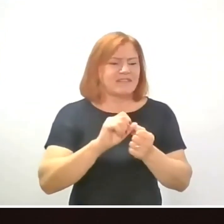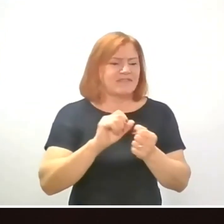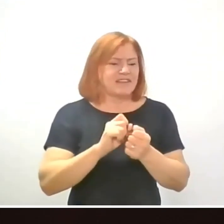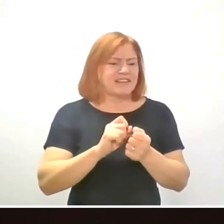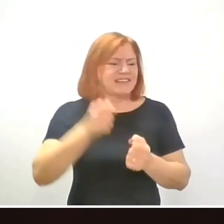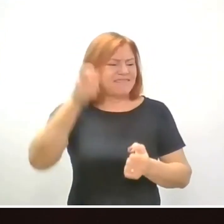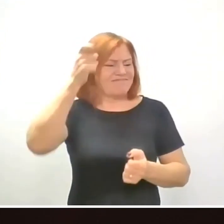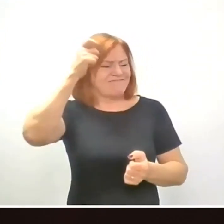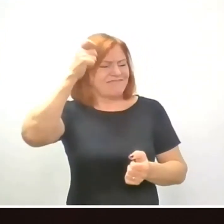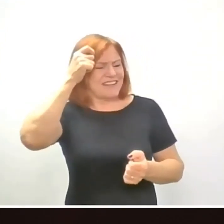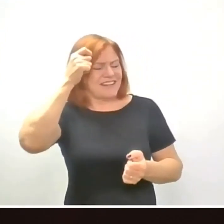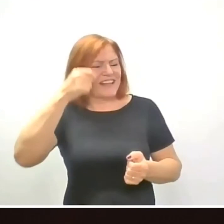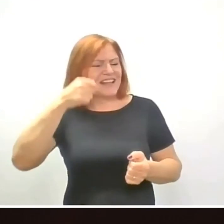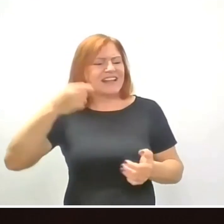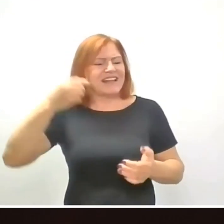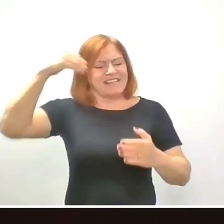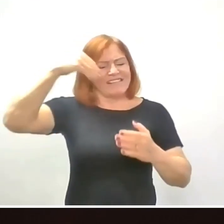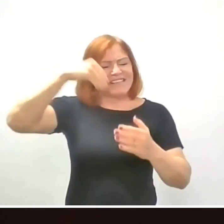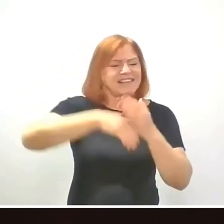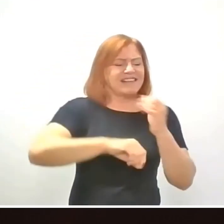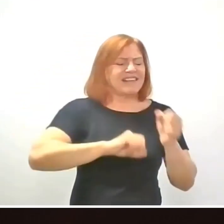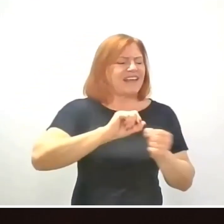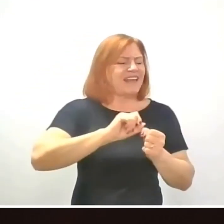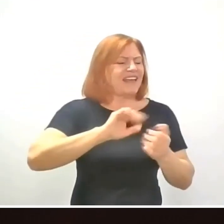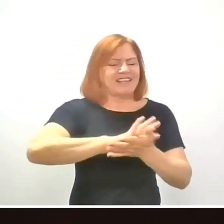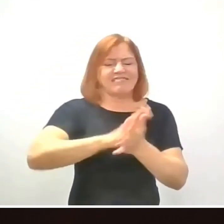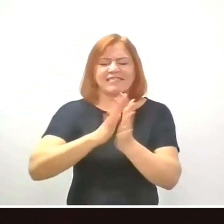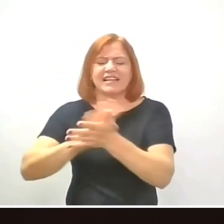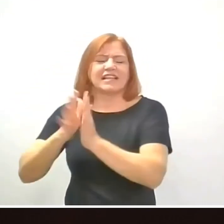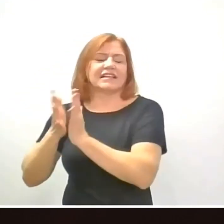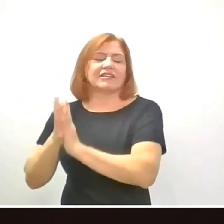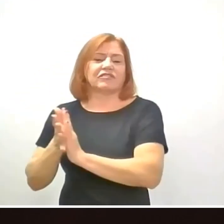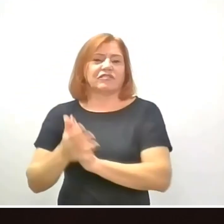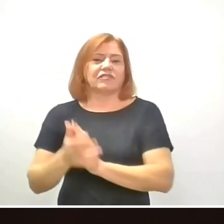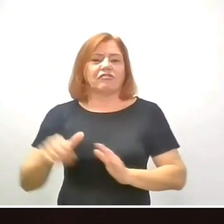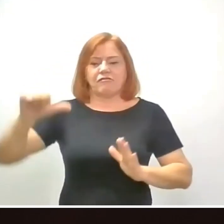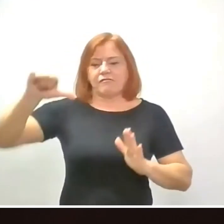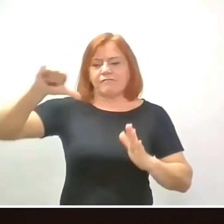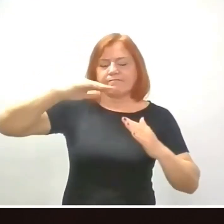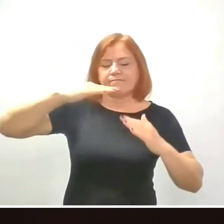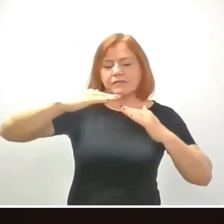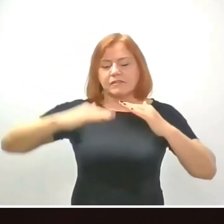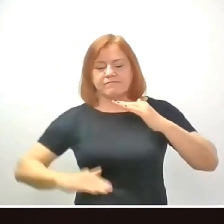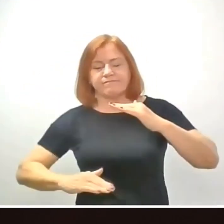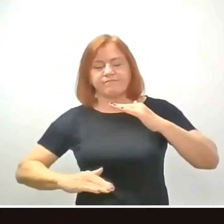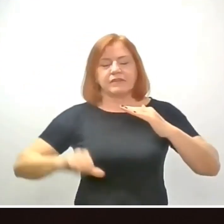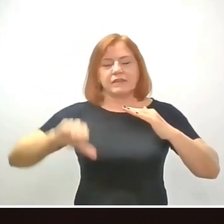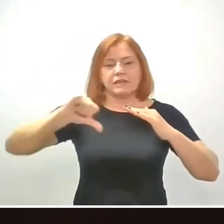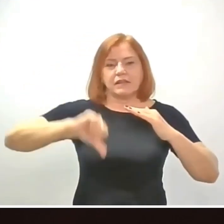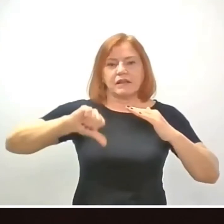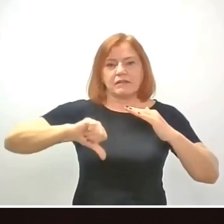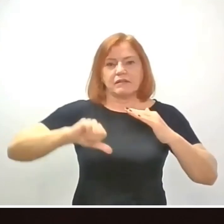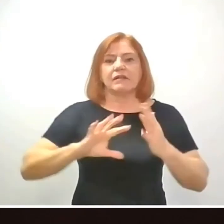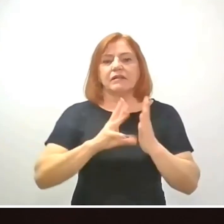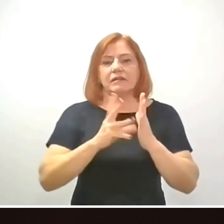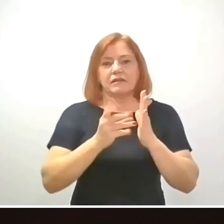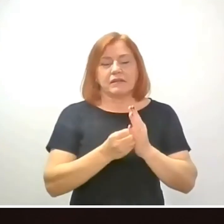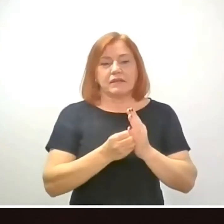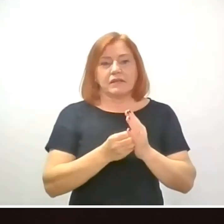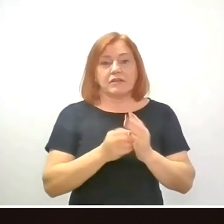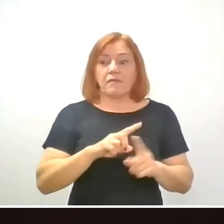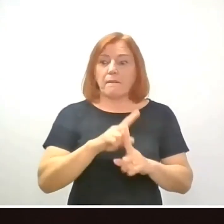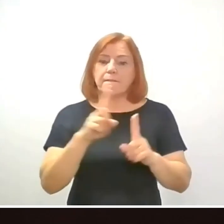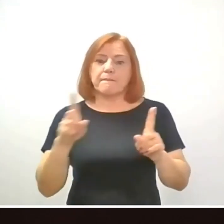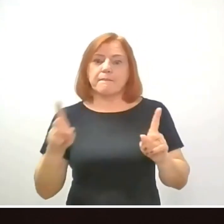para degradação. Mas, irmãos, se a igreja tivesse unido, né, a verdadeira videira, através